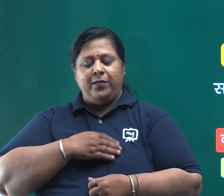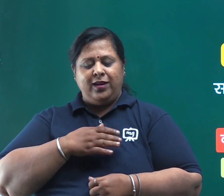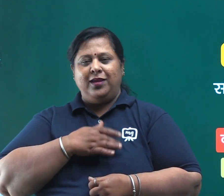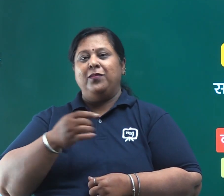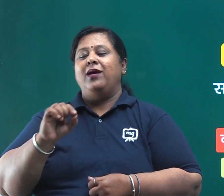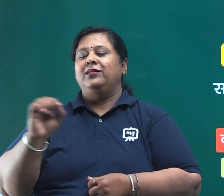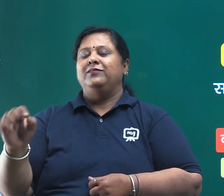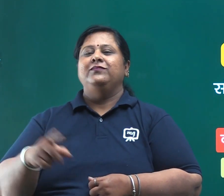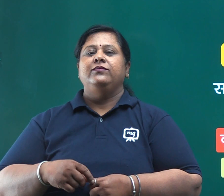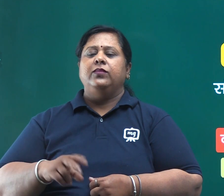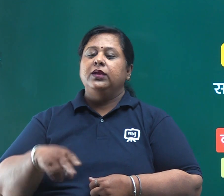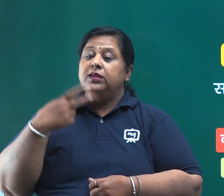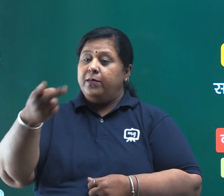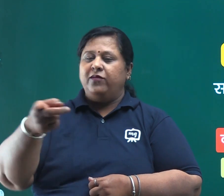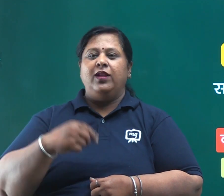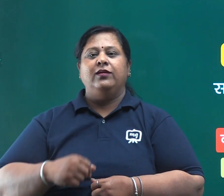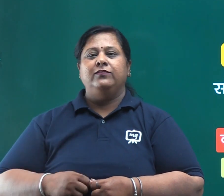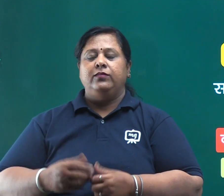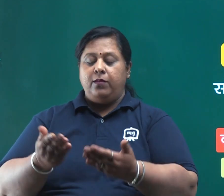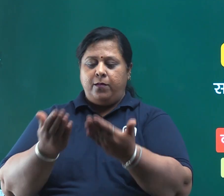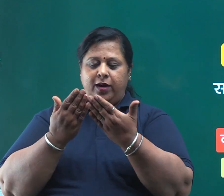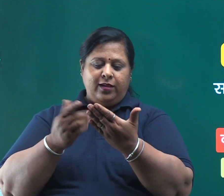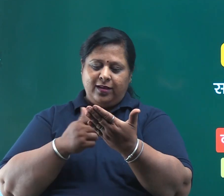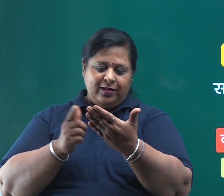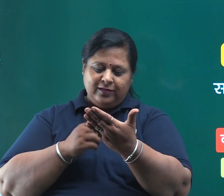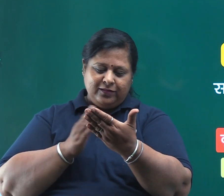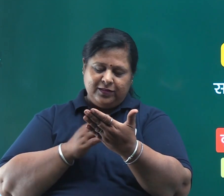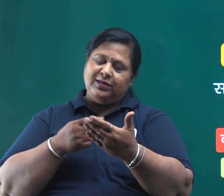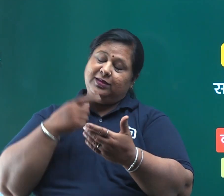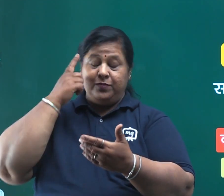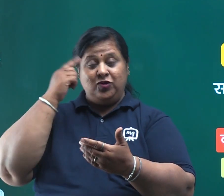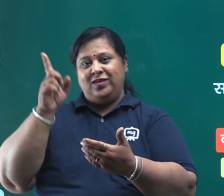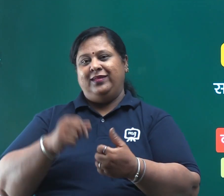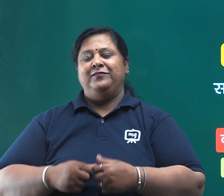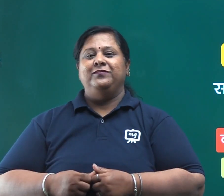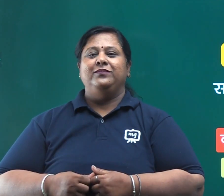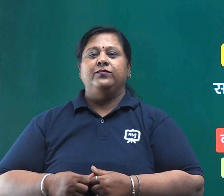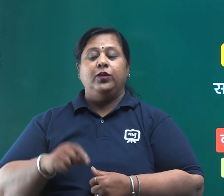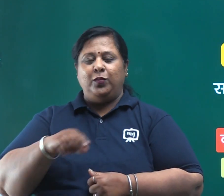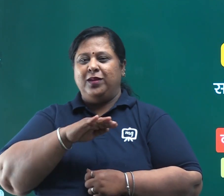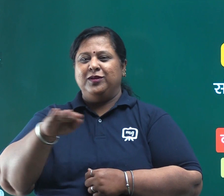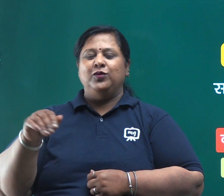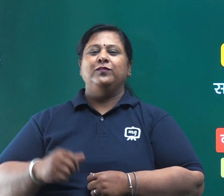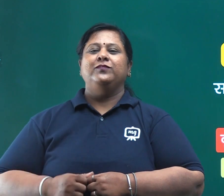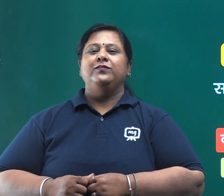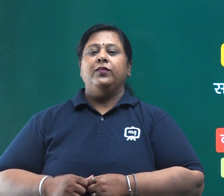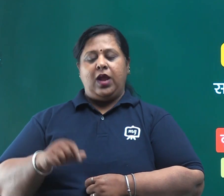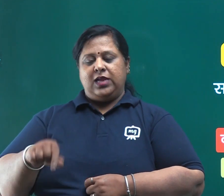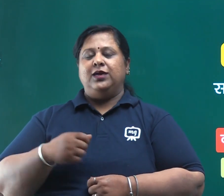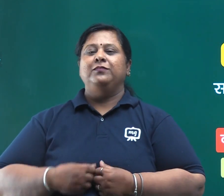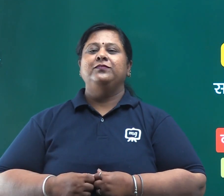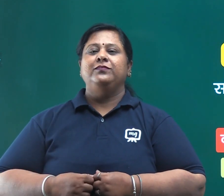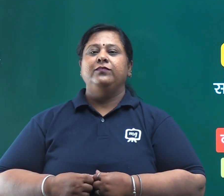बात सामने वाला पढ़कर समझ जाता है। तो प्यारे बच्चों, आज